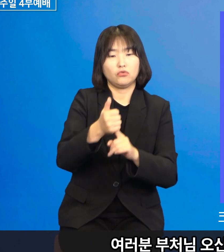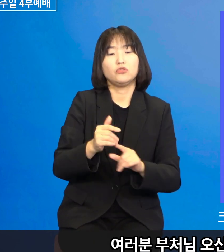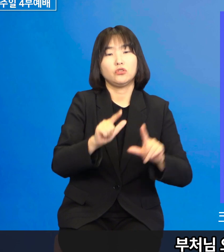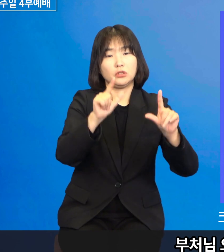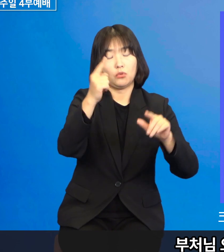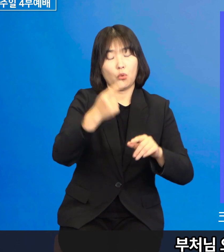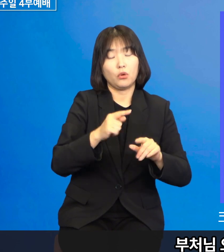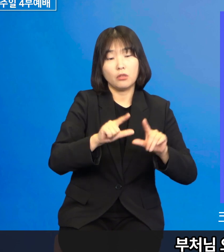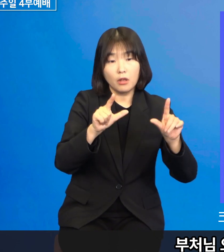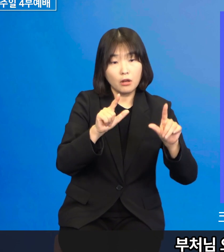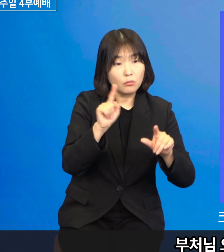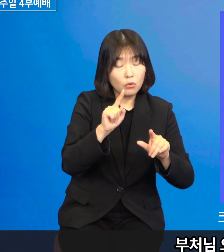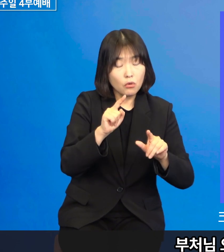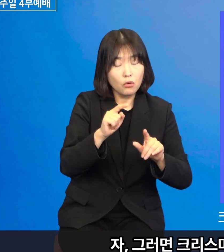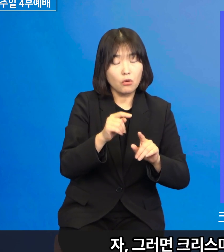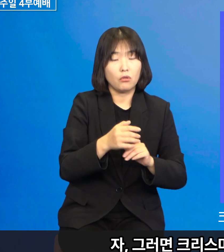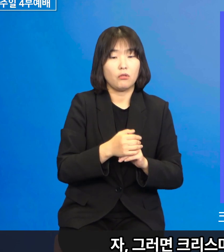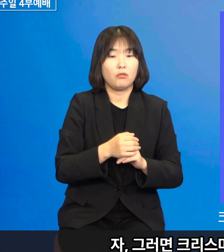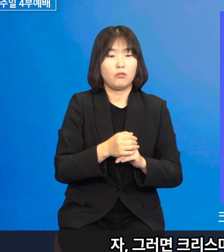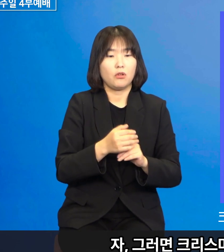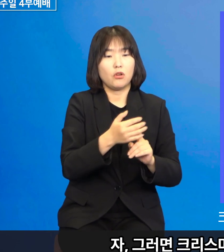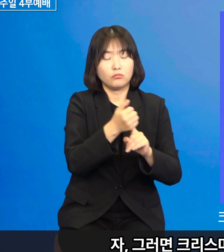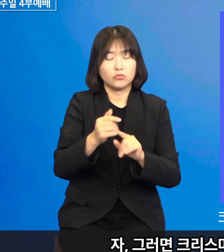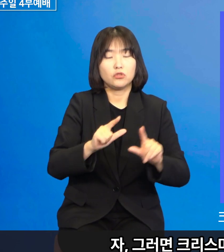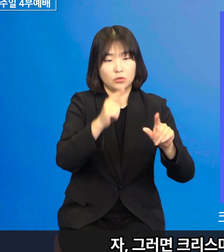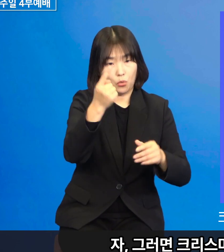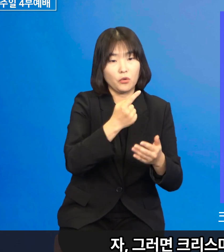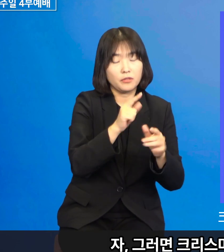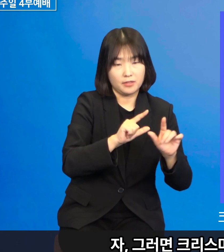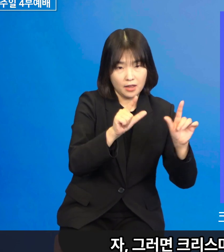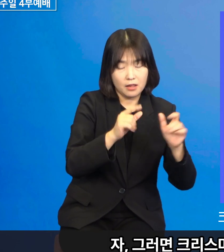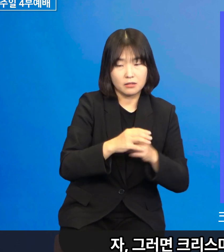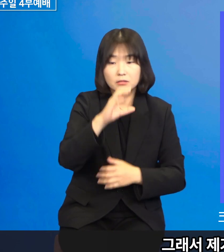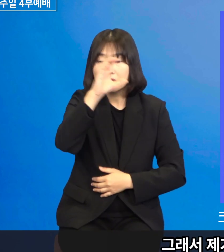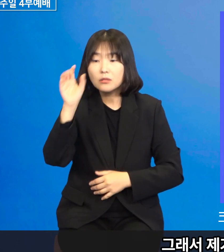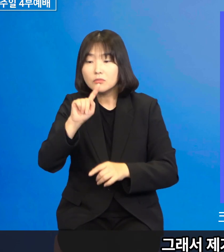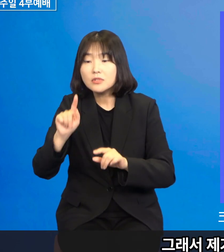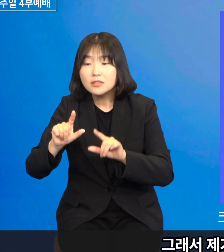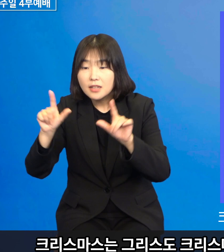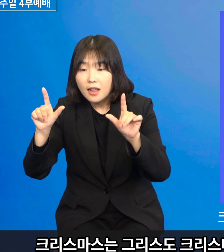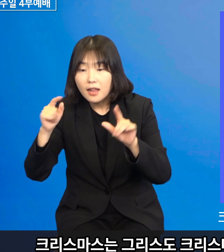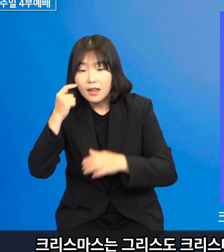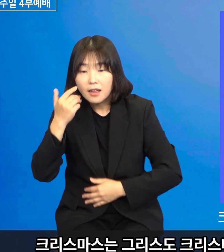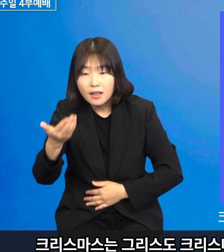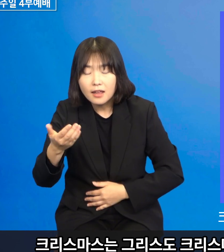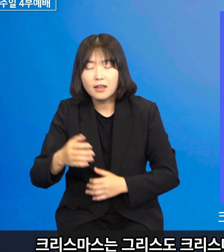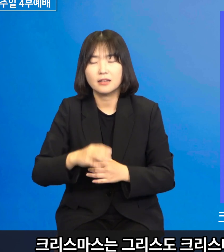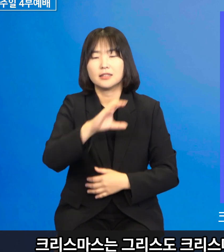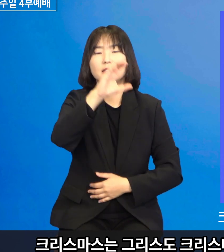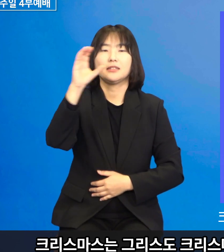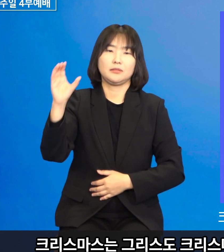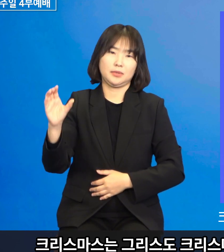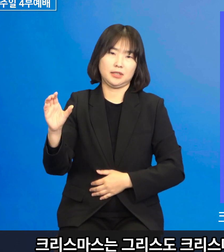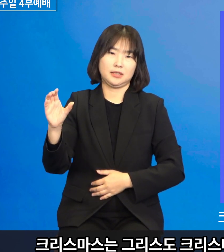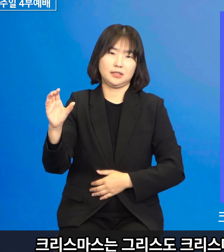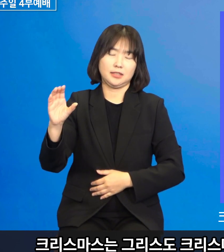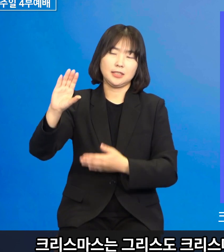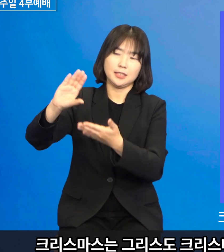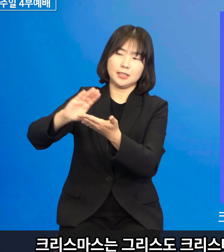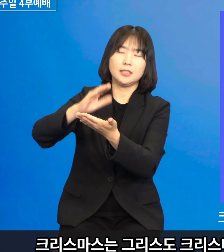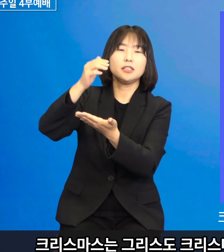날입니까? 부처님 오신 날이요. 자, 그러면 크리스마스는 무슨 날입니까? 그래서 제가 그랬습니다. 크리스마스는